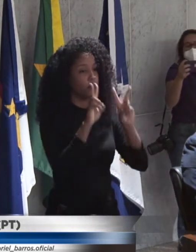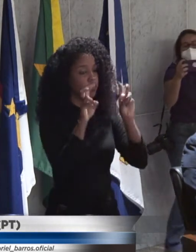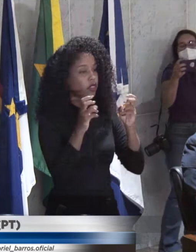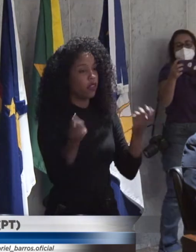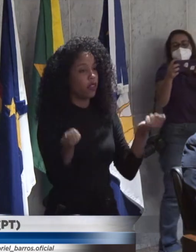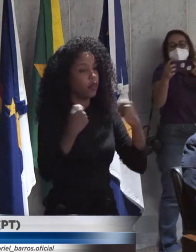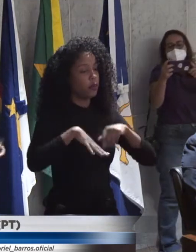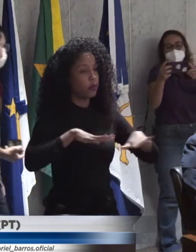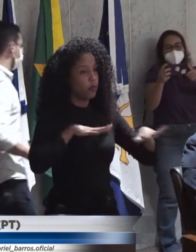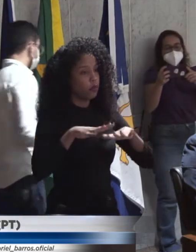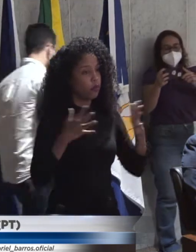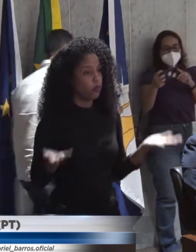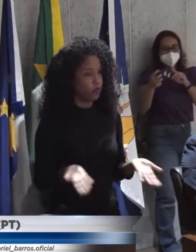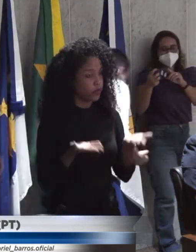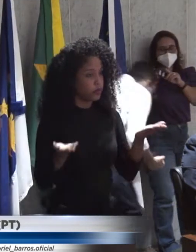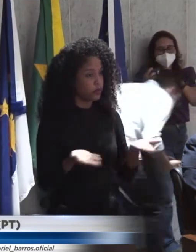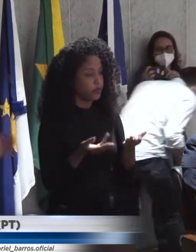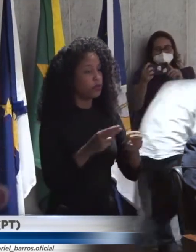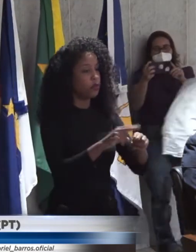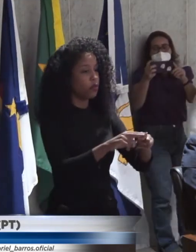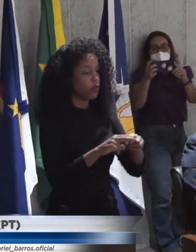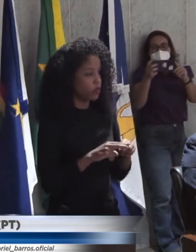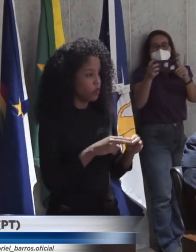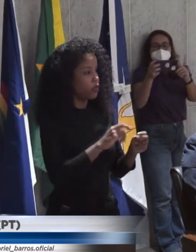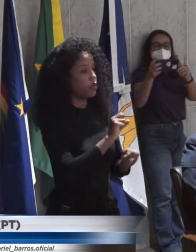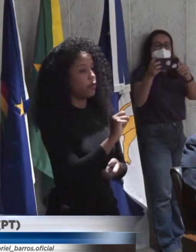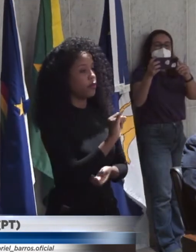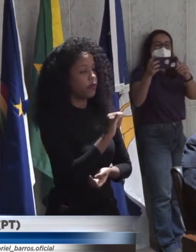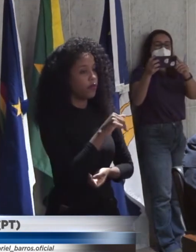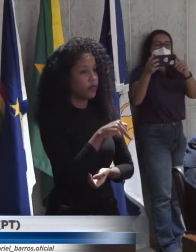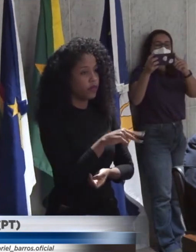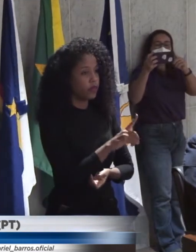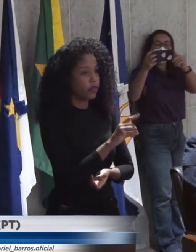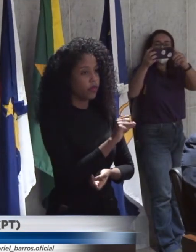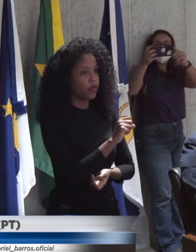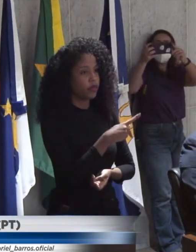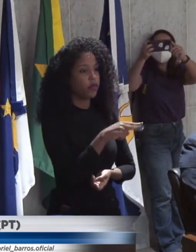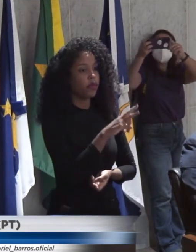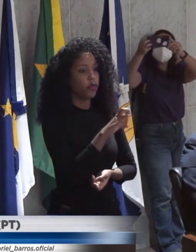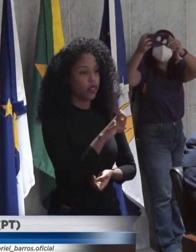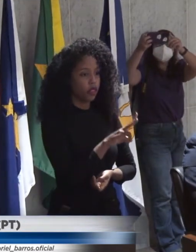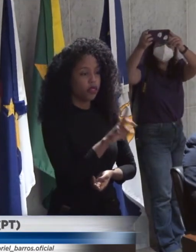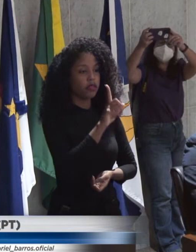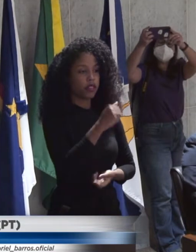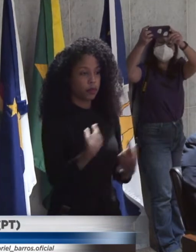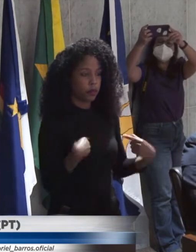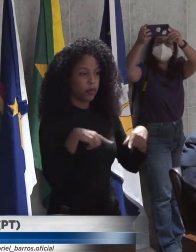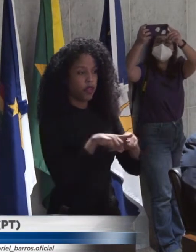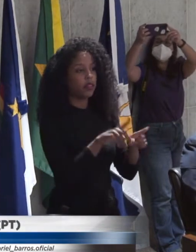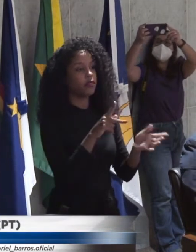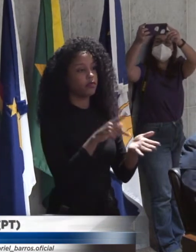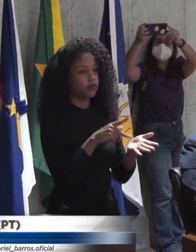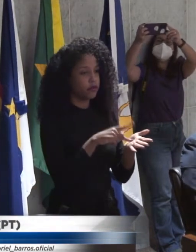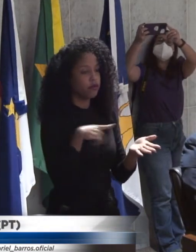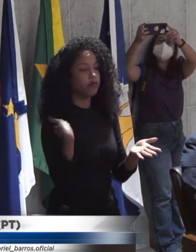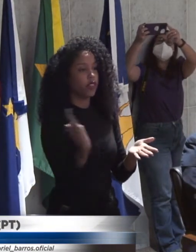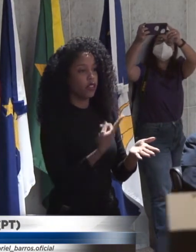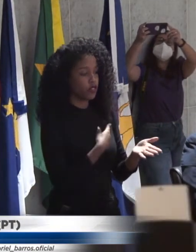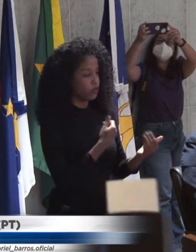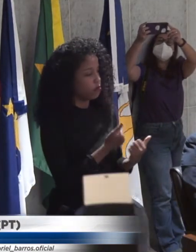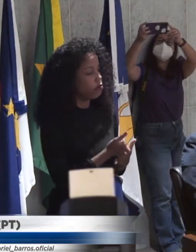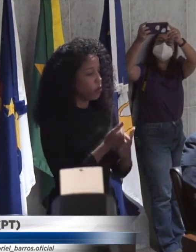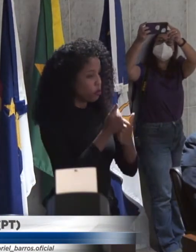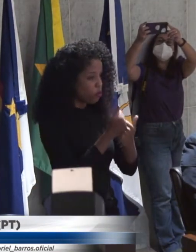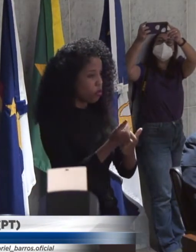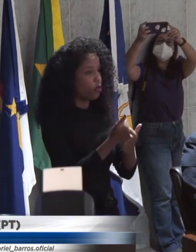capacidade de mobilização. Por isso, o Sindesprev tem sido um grande parceiro. Então, nós contamos, sim, nessa luta com a presença e